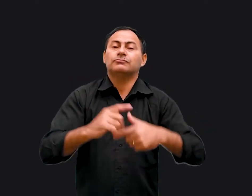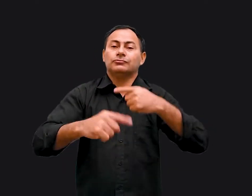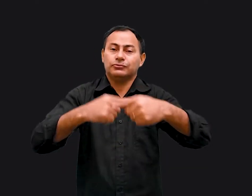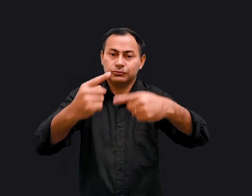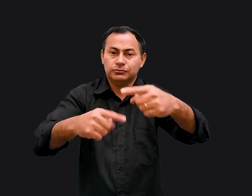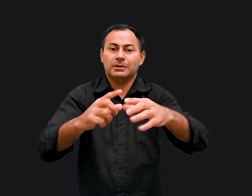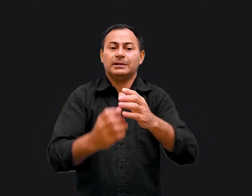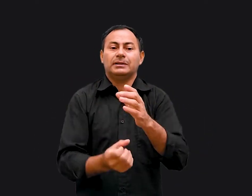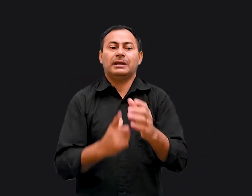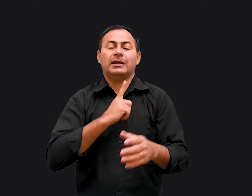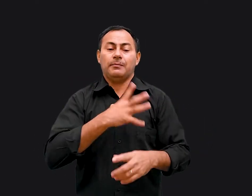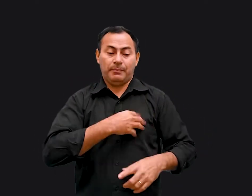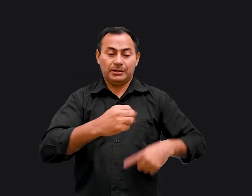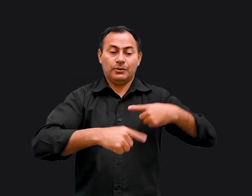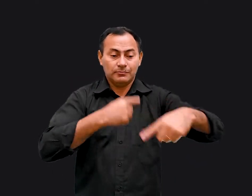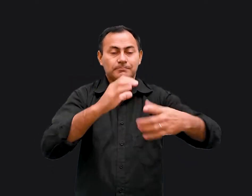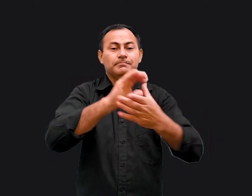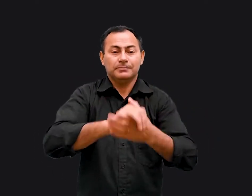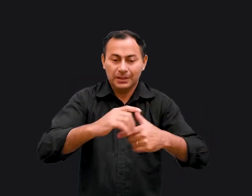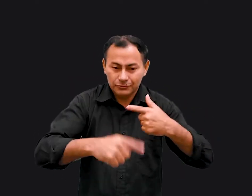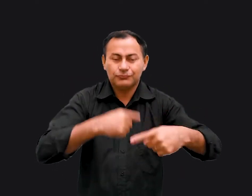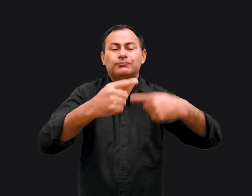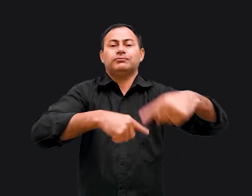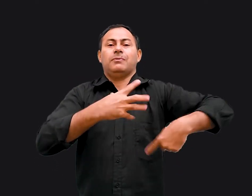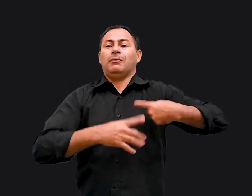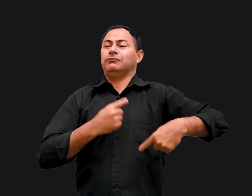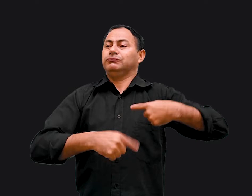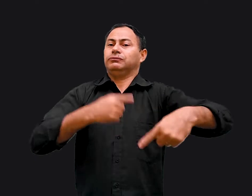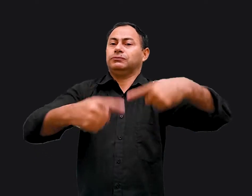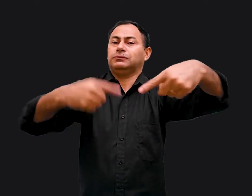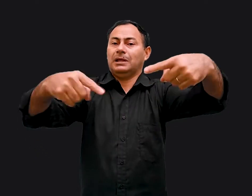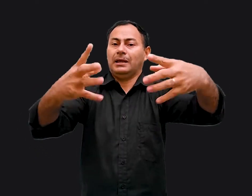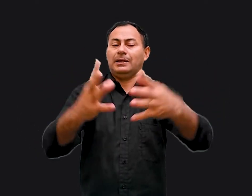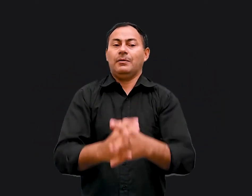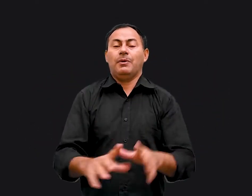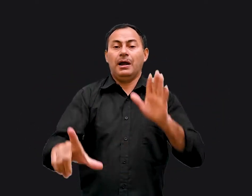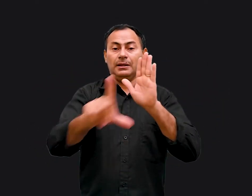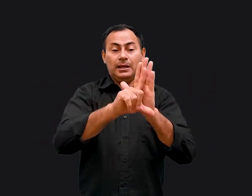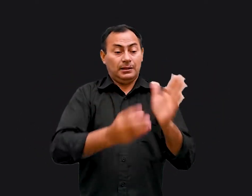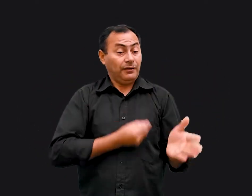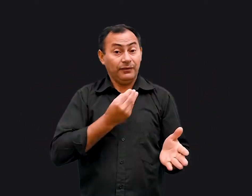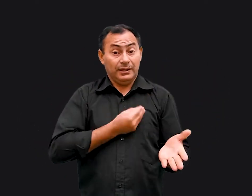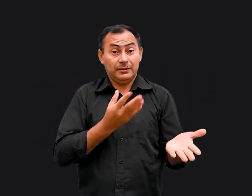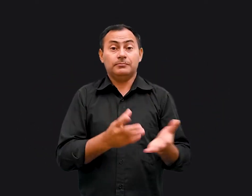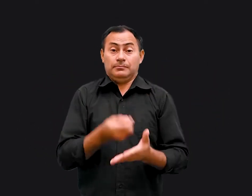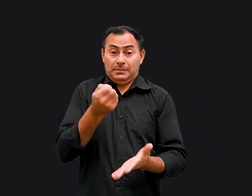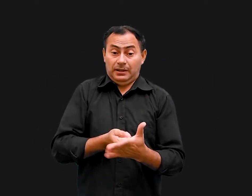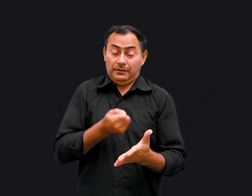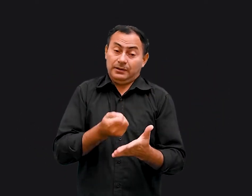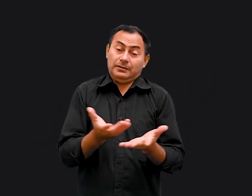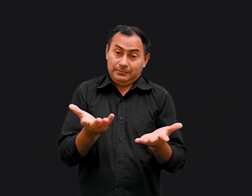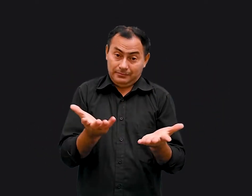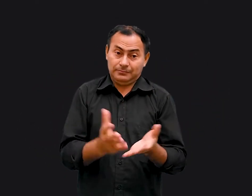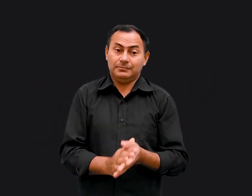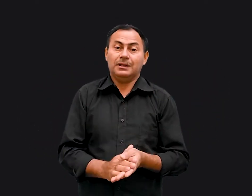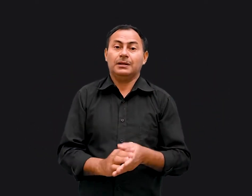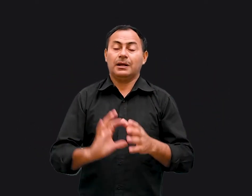e produziriam pessoas que se tornariam parceiros e pais. Essa é uma grande lei da vida, que deu início e que norteia